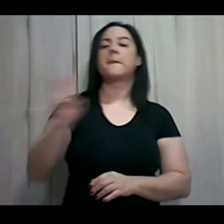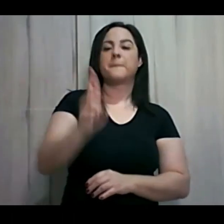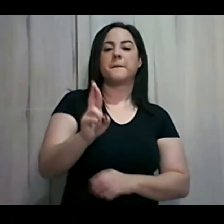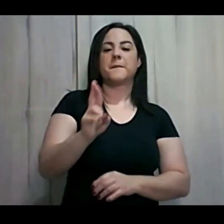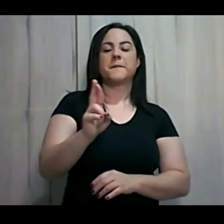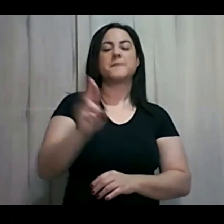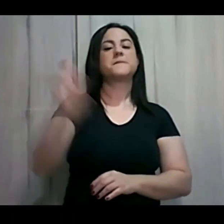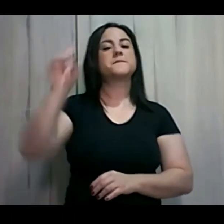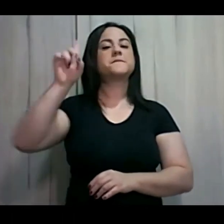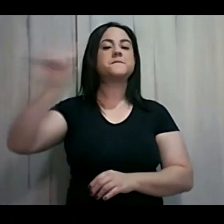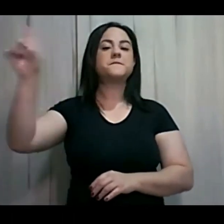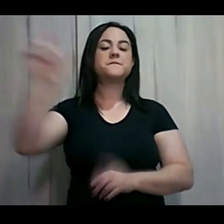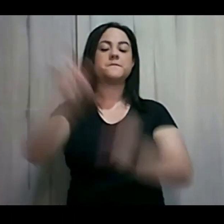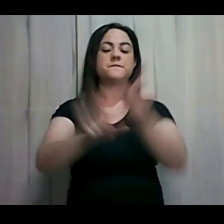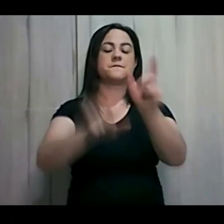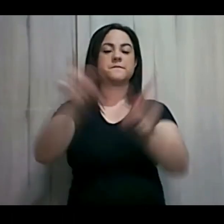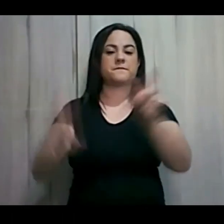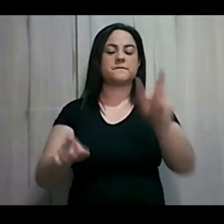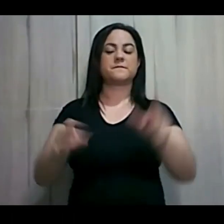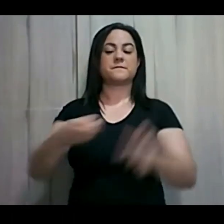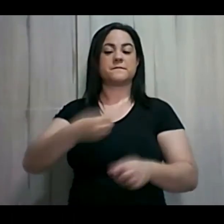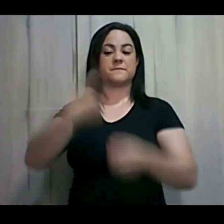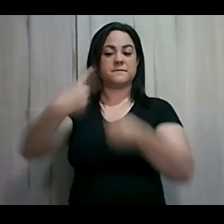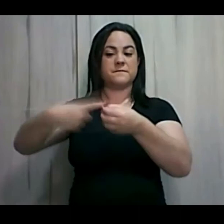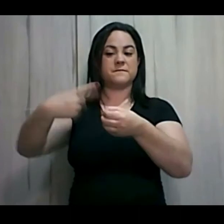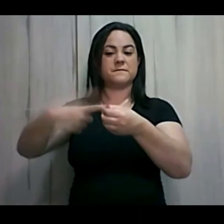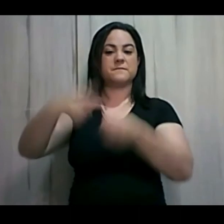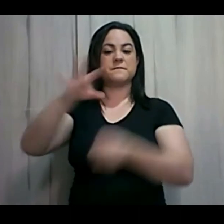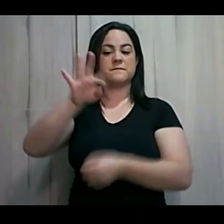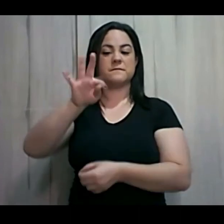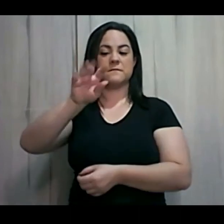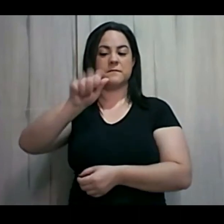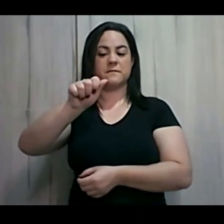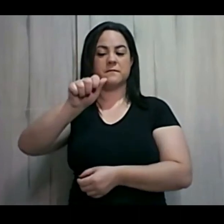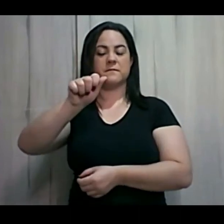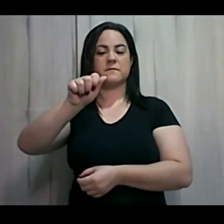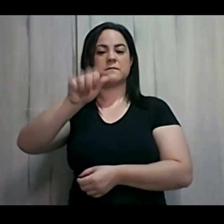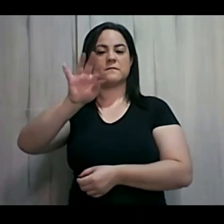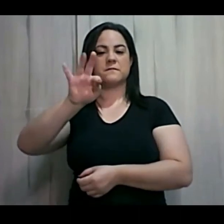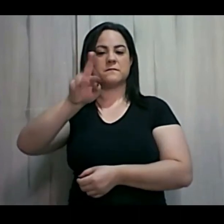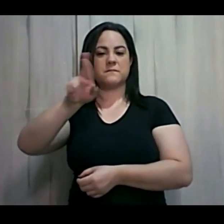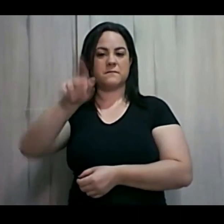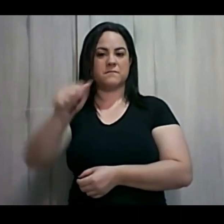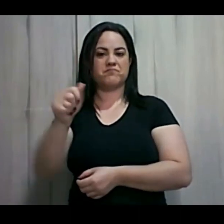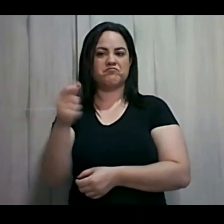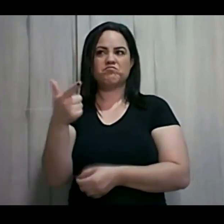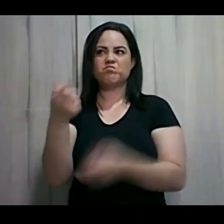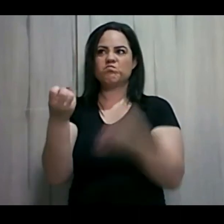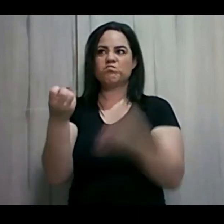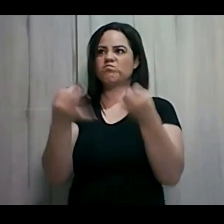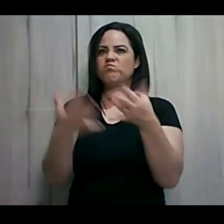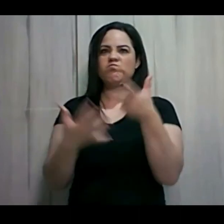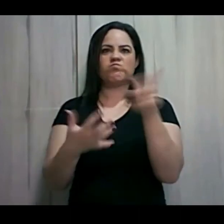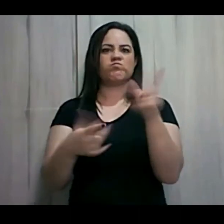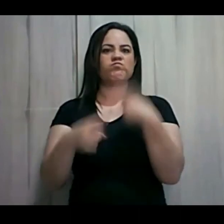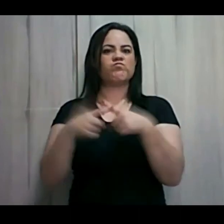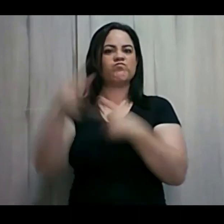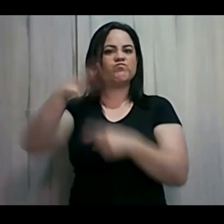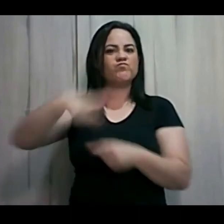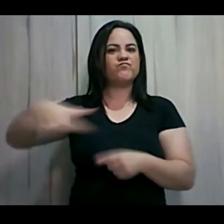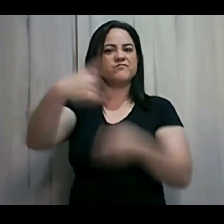aqueles cristãos de Tiatira. E tem uma explicação para isso. É porque havia naquela cidade